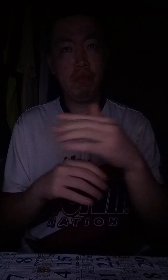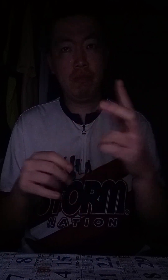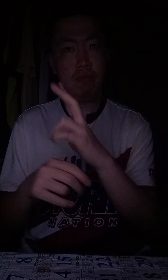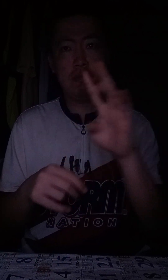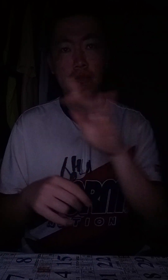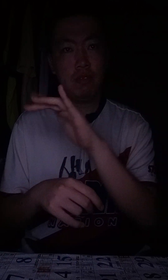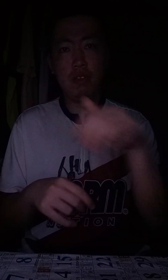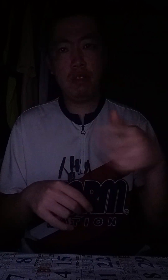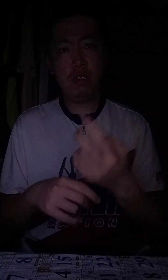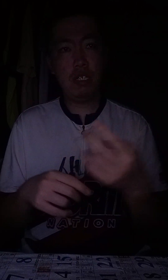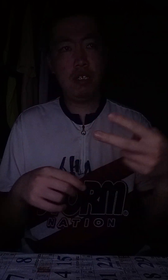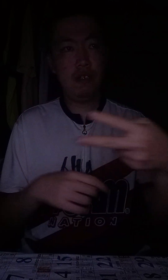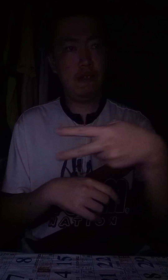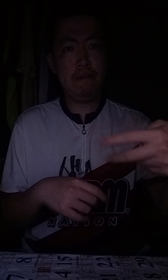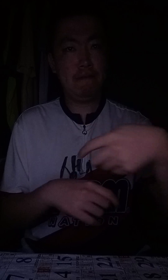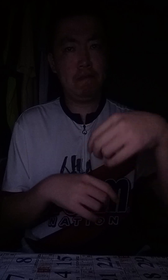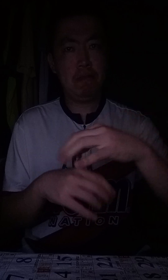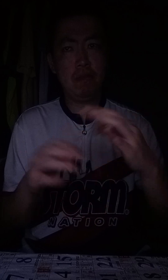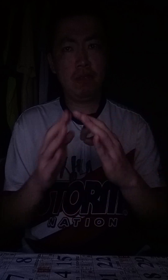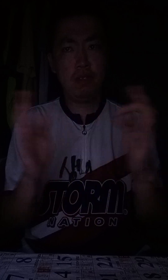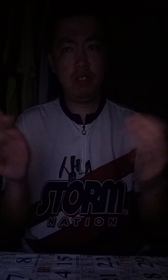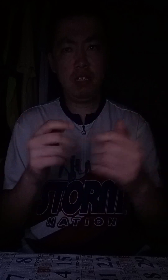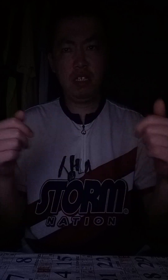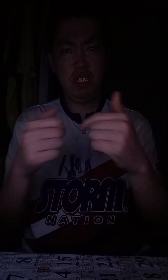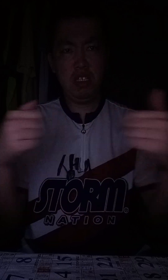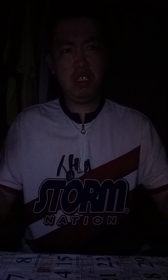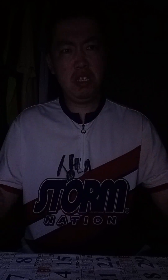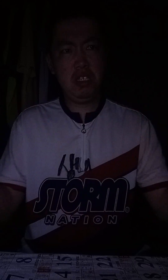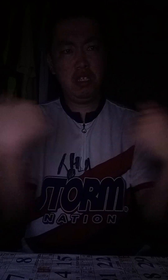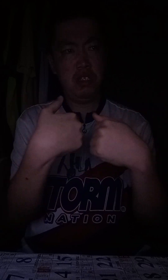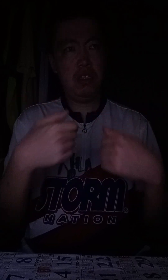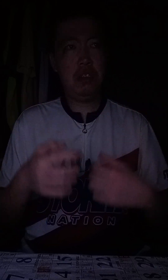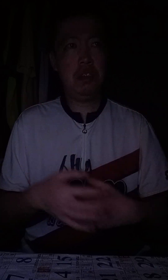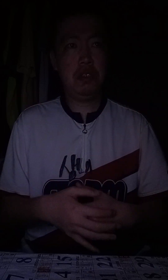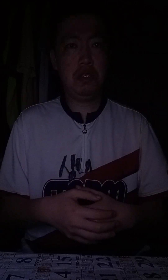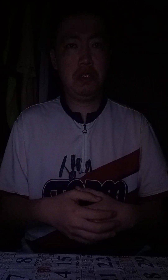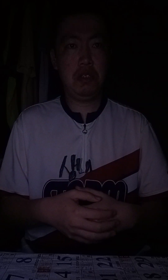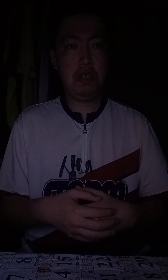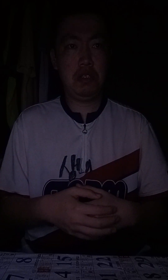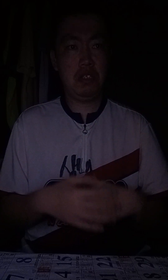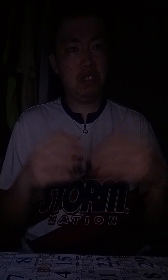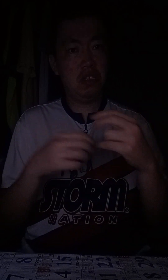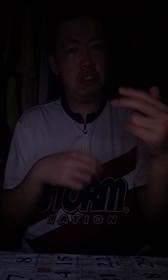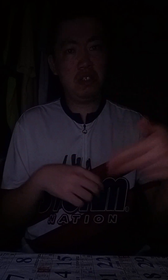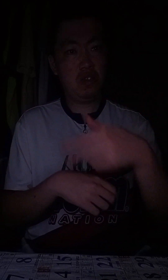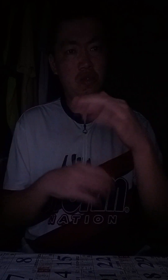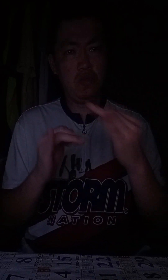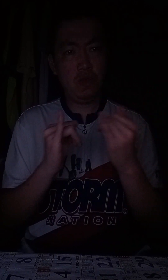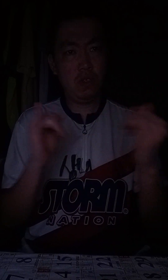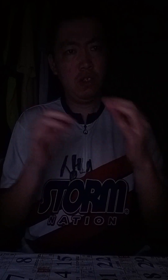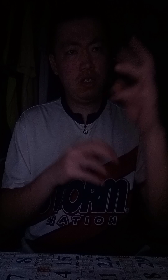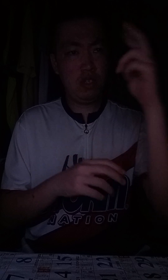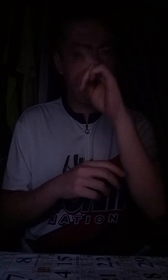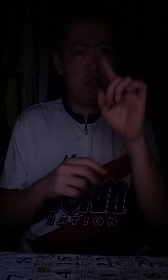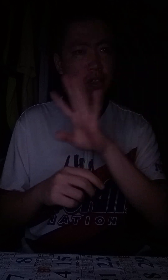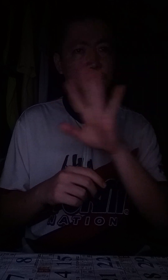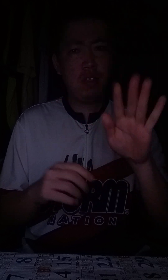25살 김모 씨가 몰던 마을버스가 다른 시내버스를 들이받았습니다. 이 사고로 버스에 타고 있던 승객 15명이